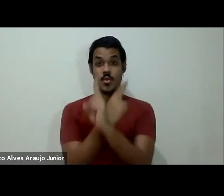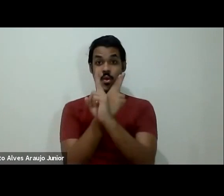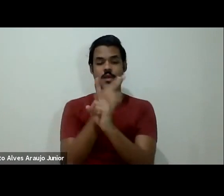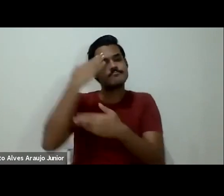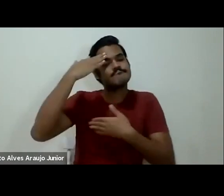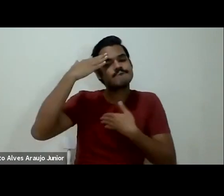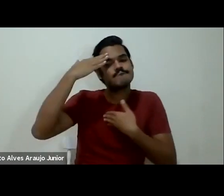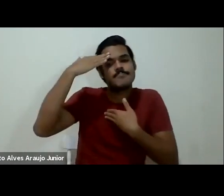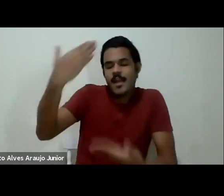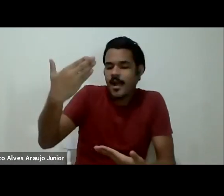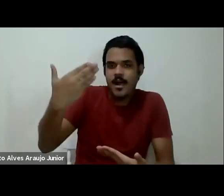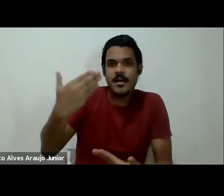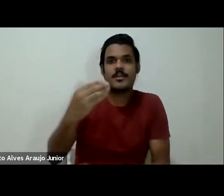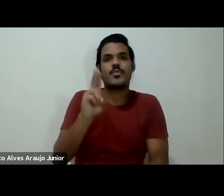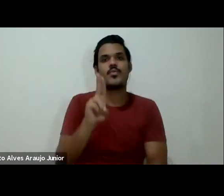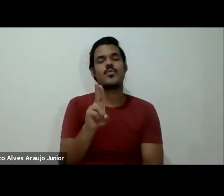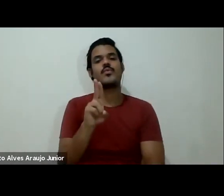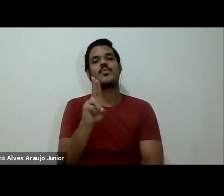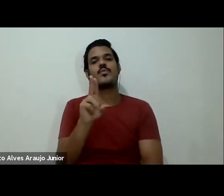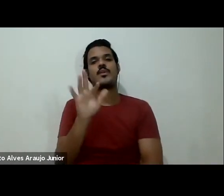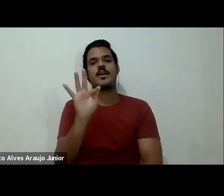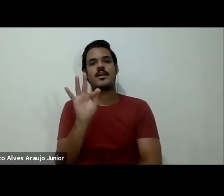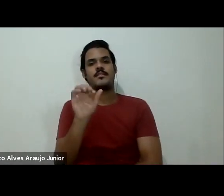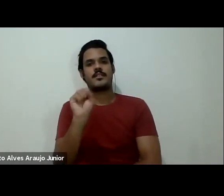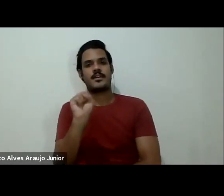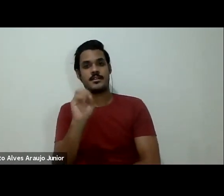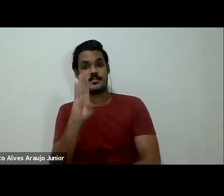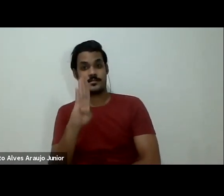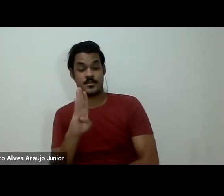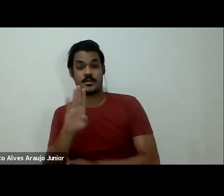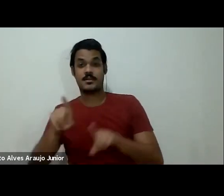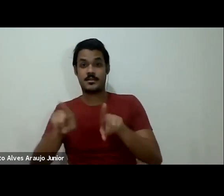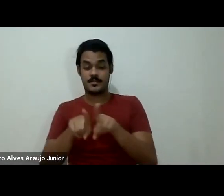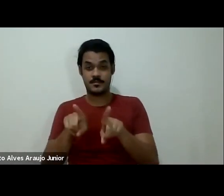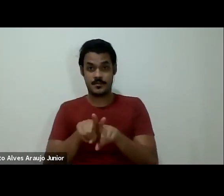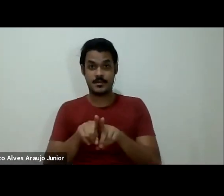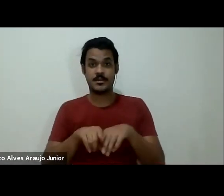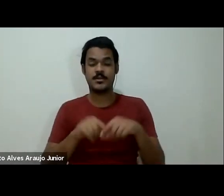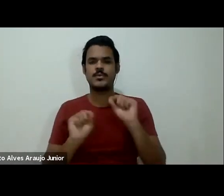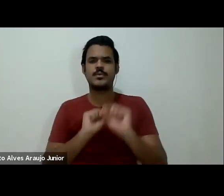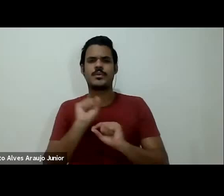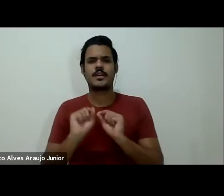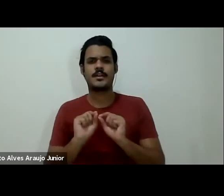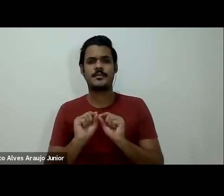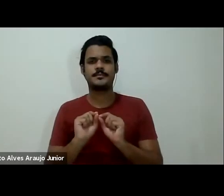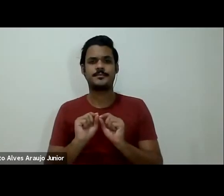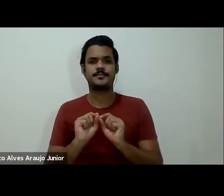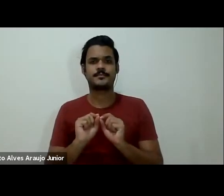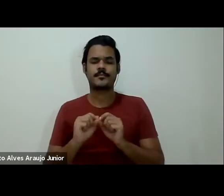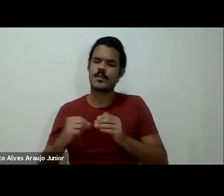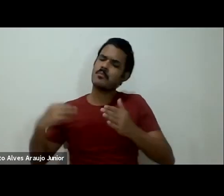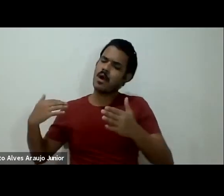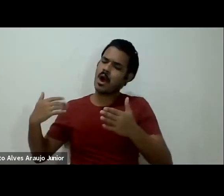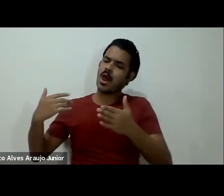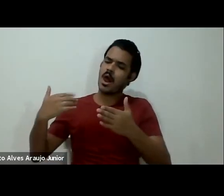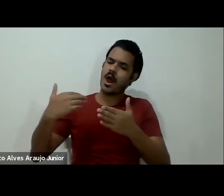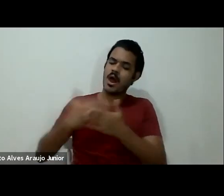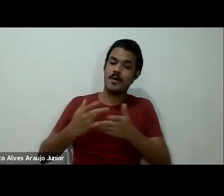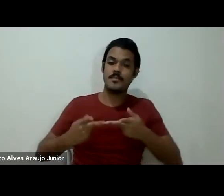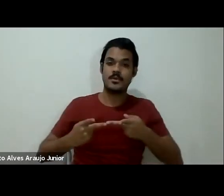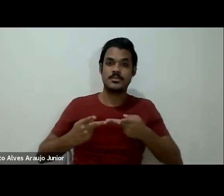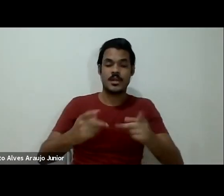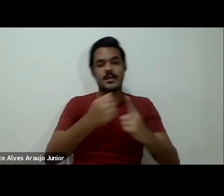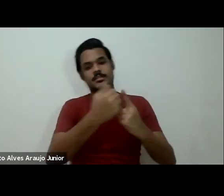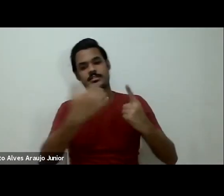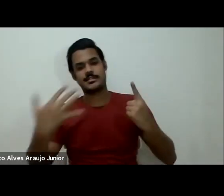ao UFSB, por estar mantendo, né, esses projetos de